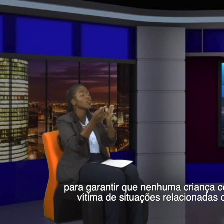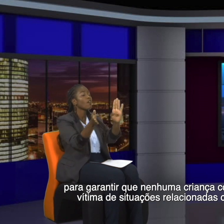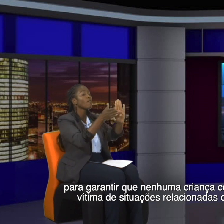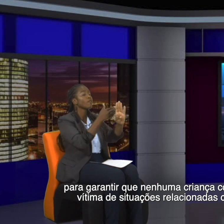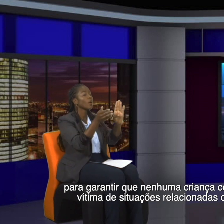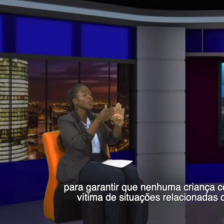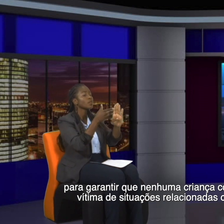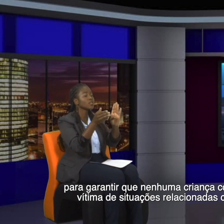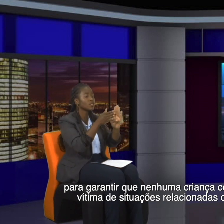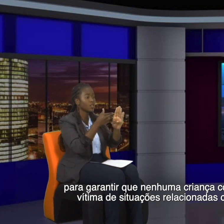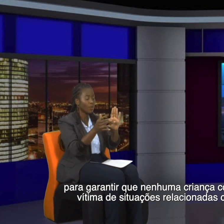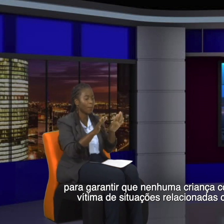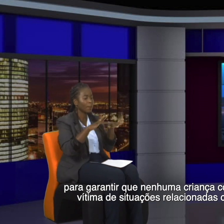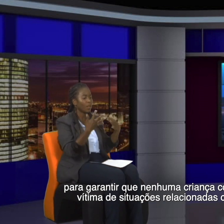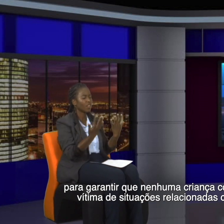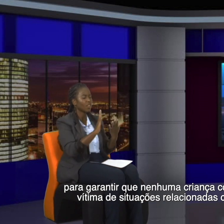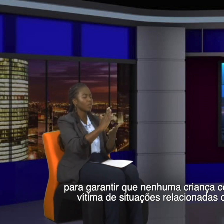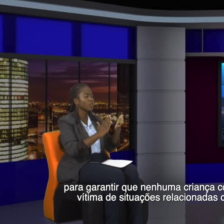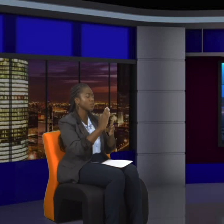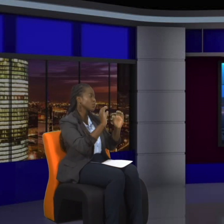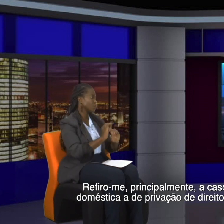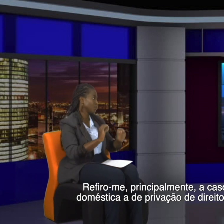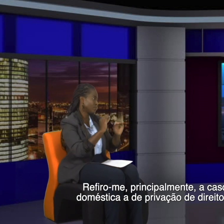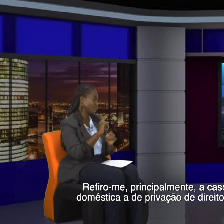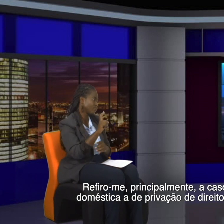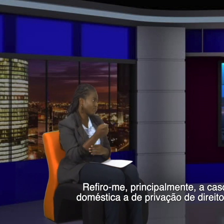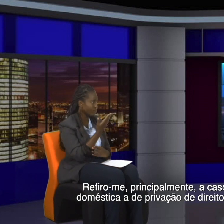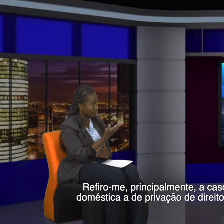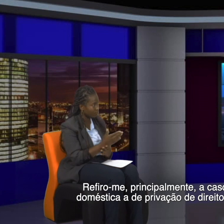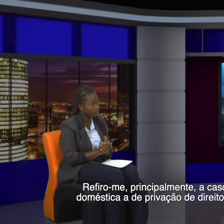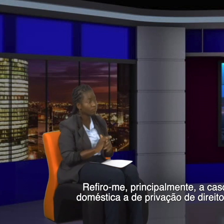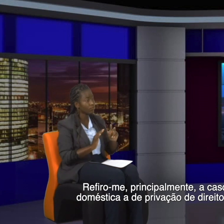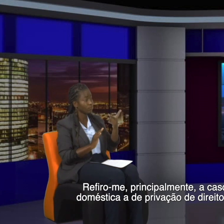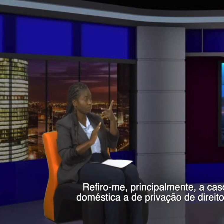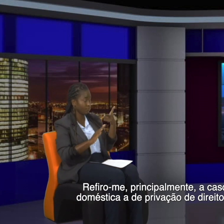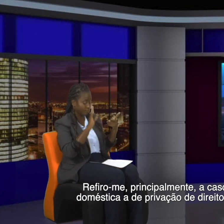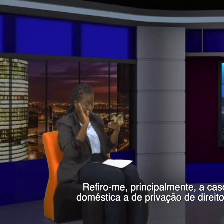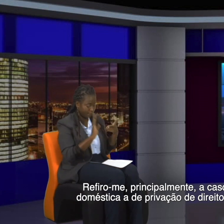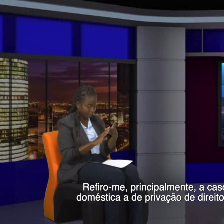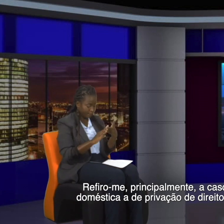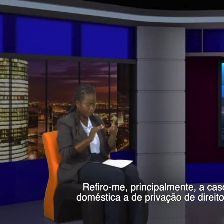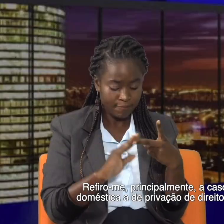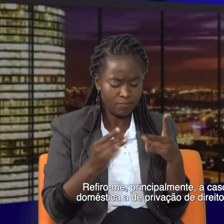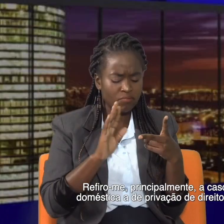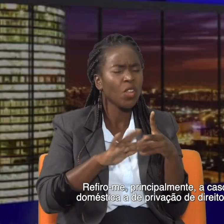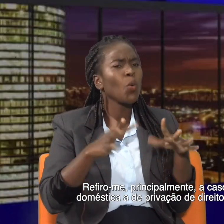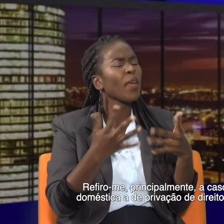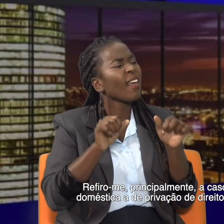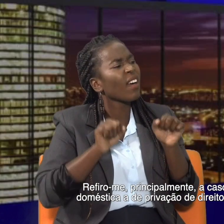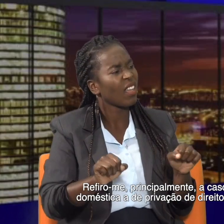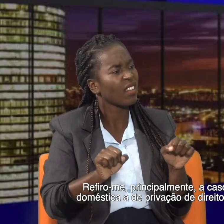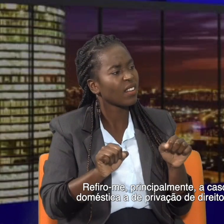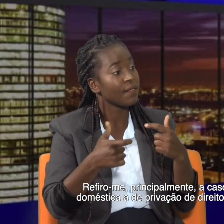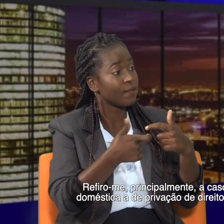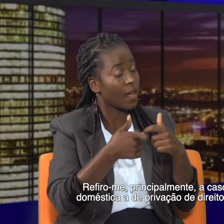seja vítima de situações relacionadas com a Covid-19? Refiro-me principalmente